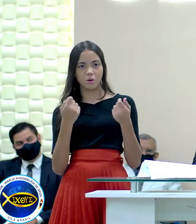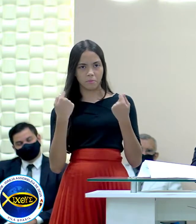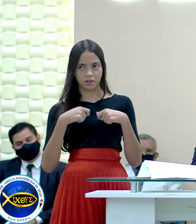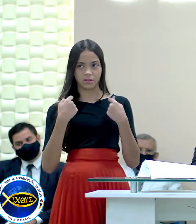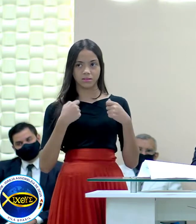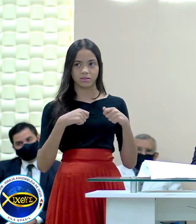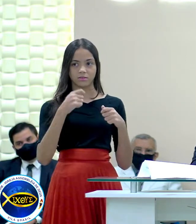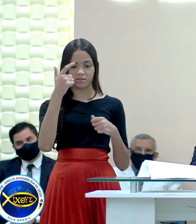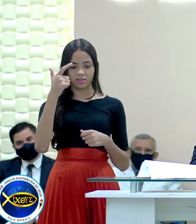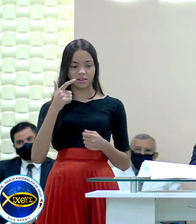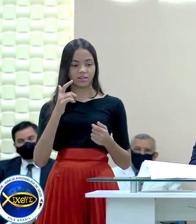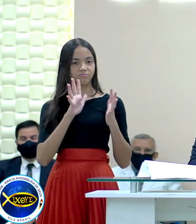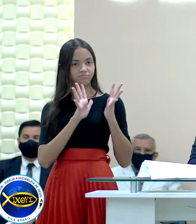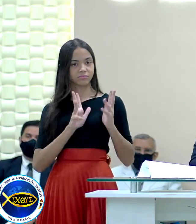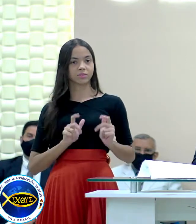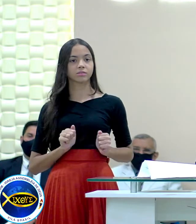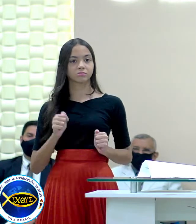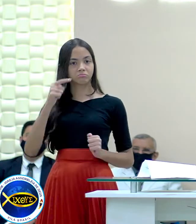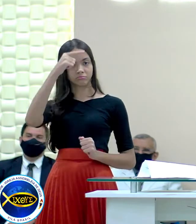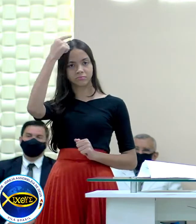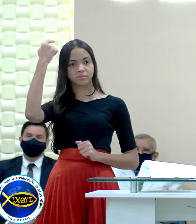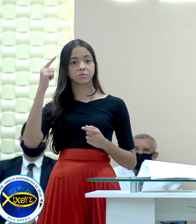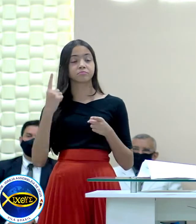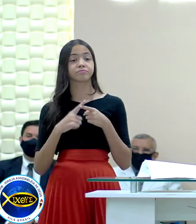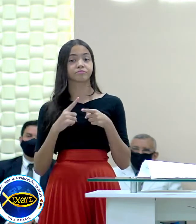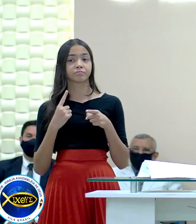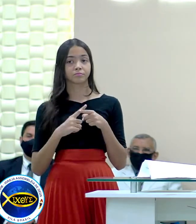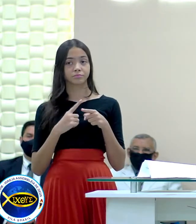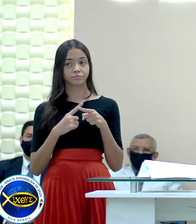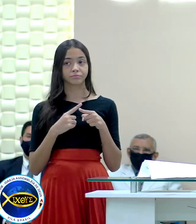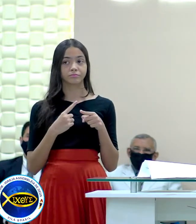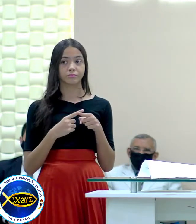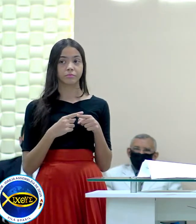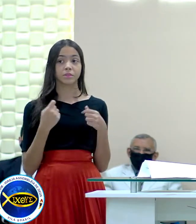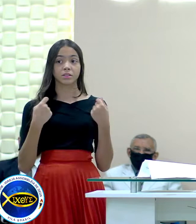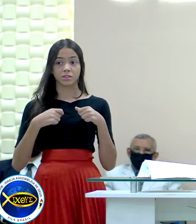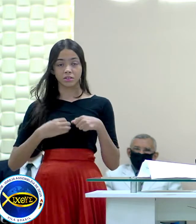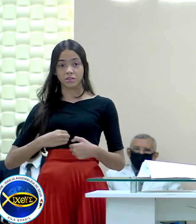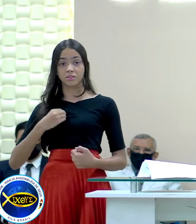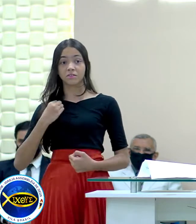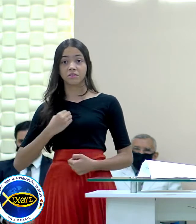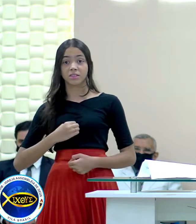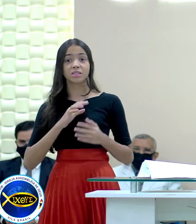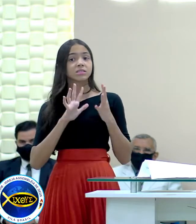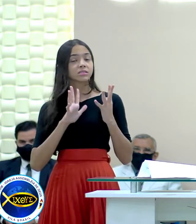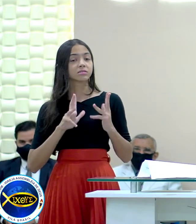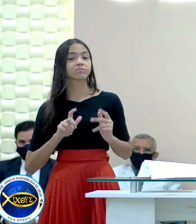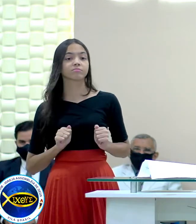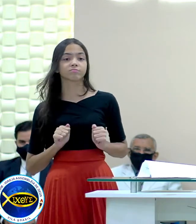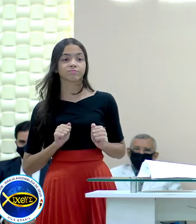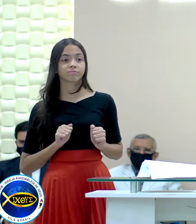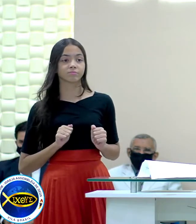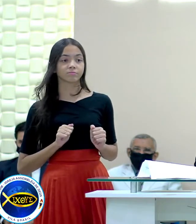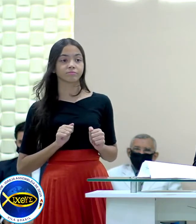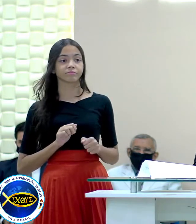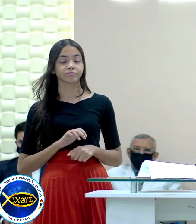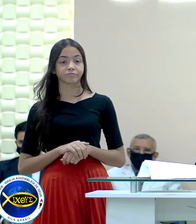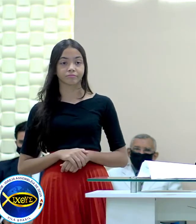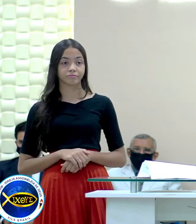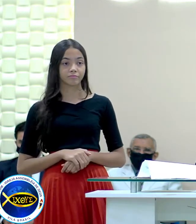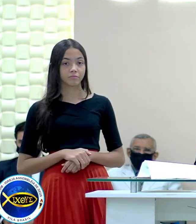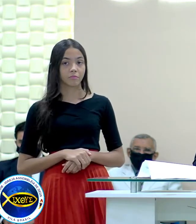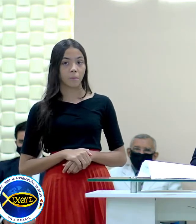pastor? Por que eu devo viver em santidade? Por que a minha conduta deve ser uma